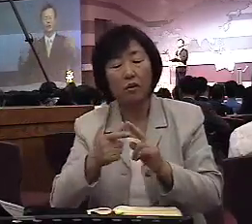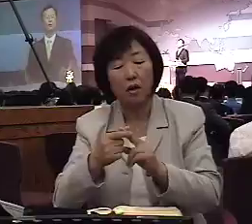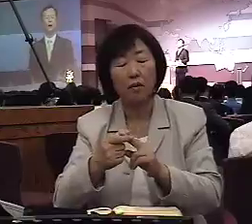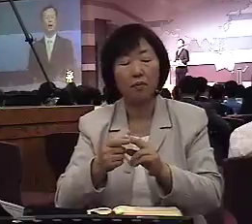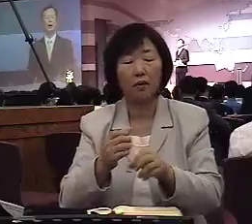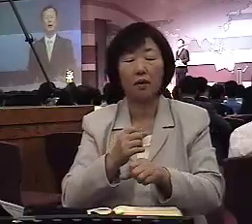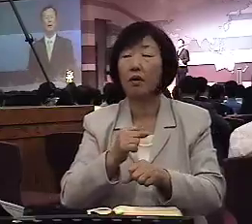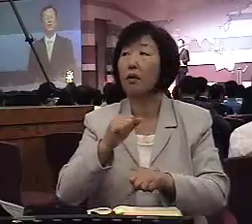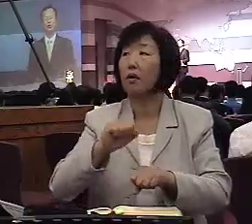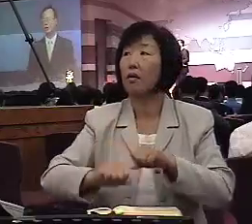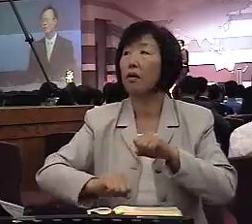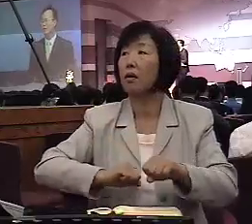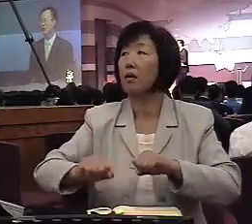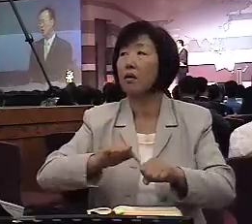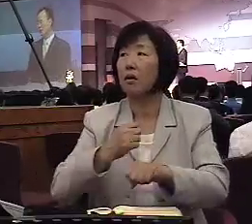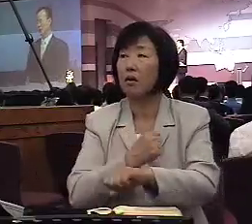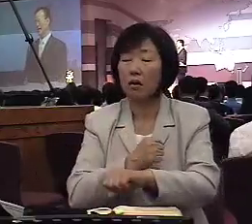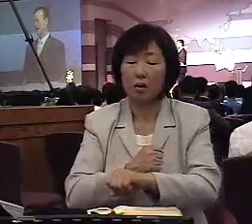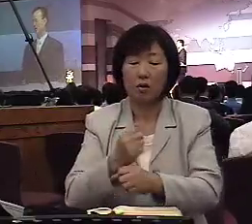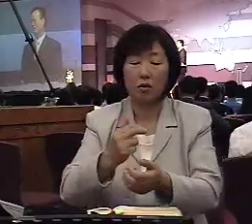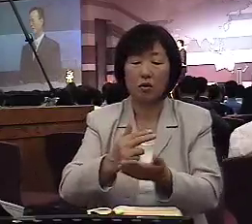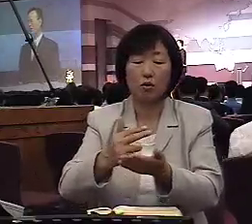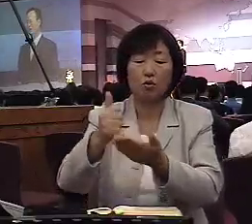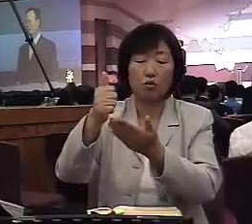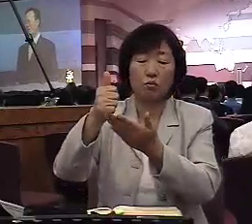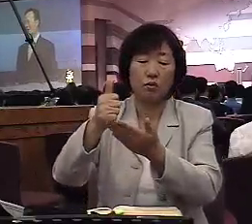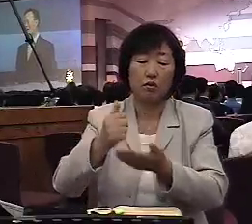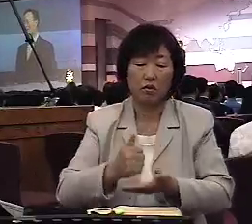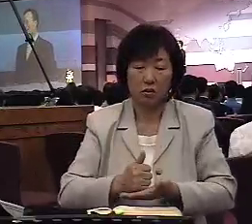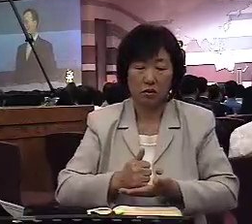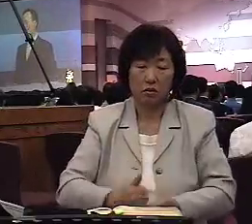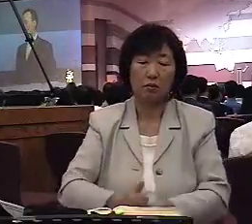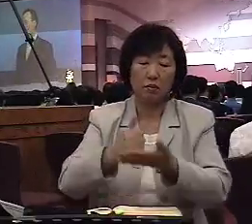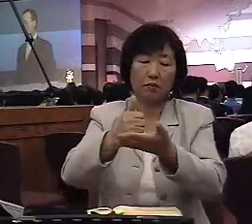함께 그들과 주님을 섬겼다는 것입니다.